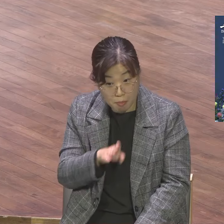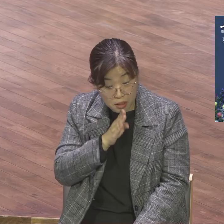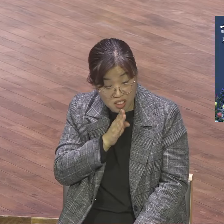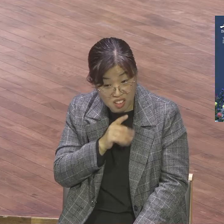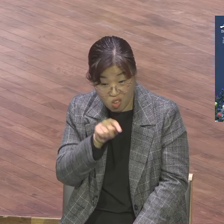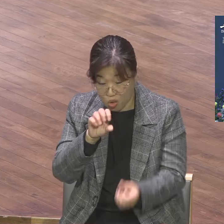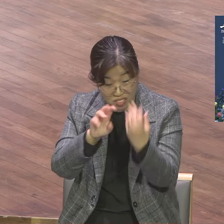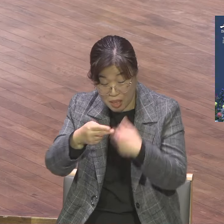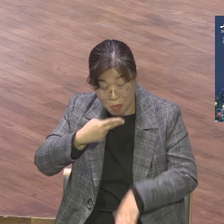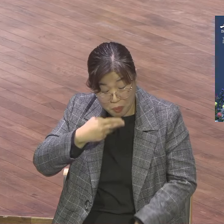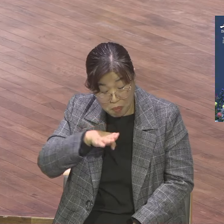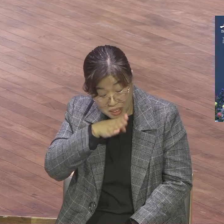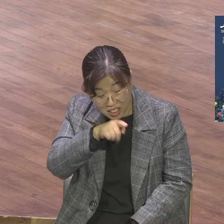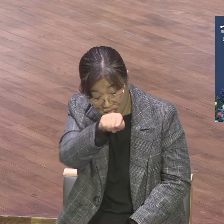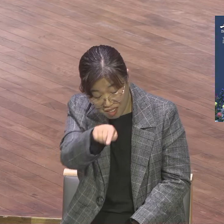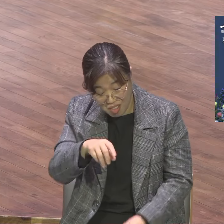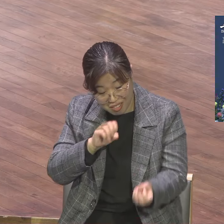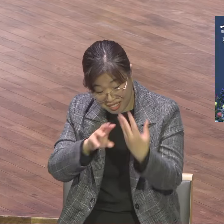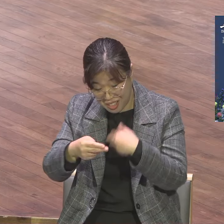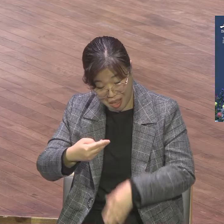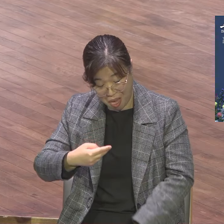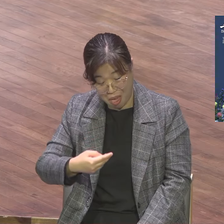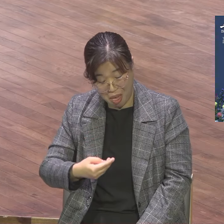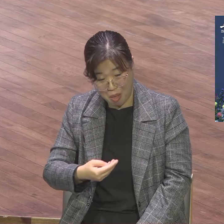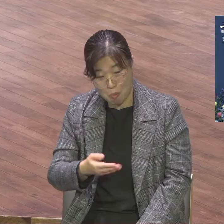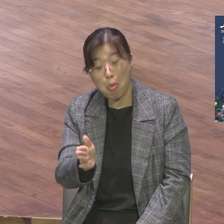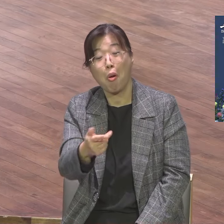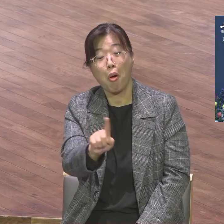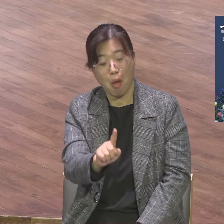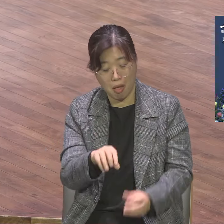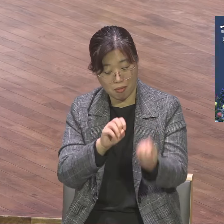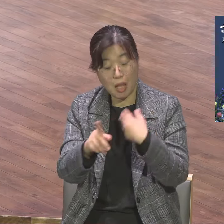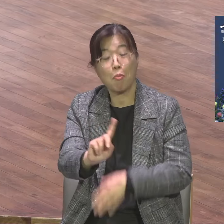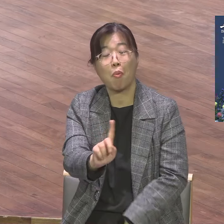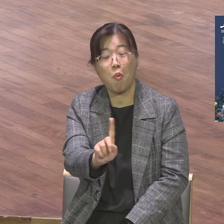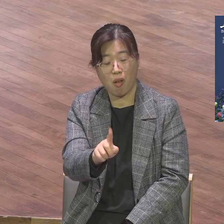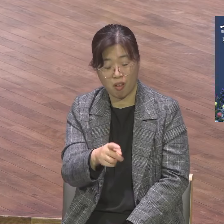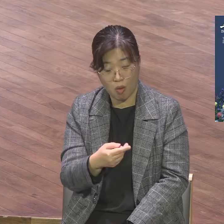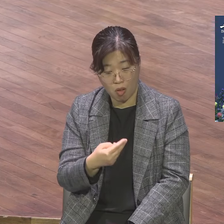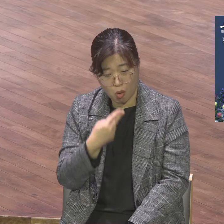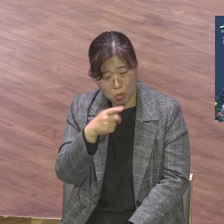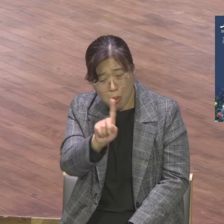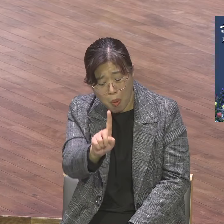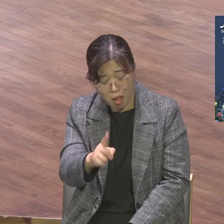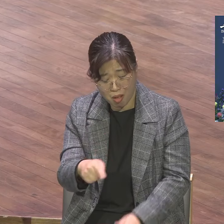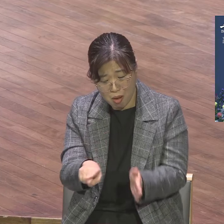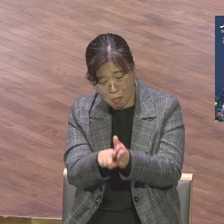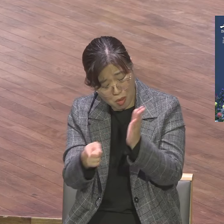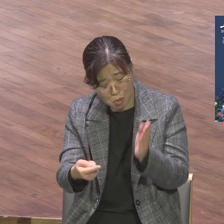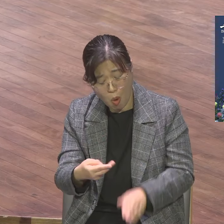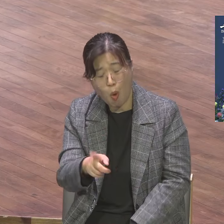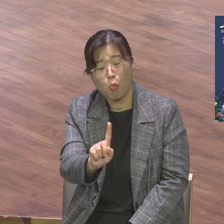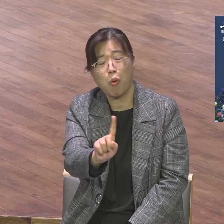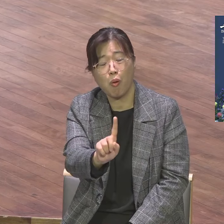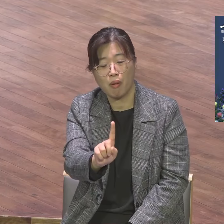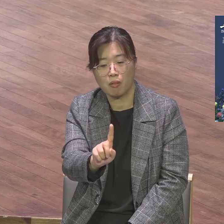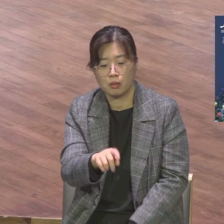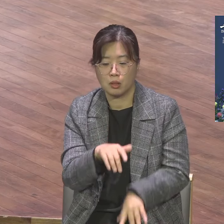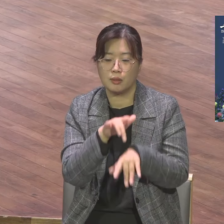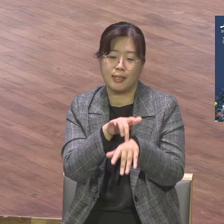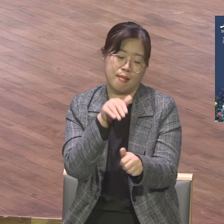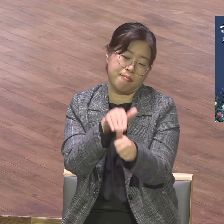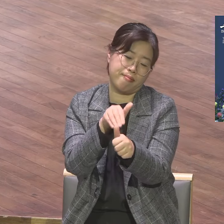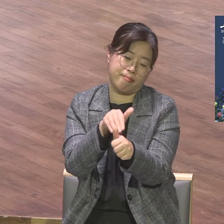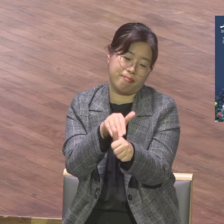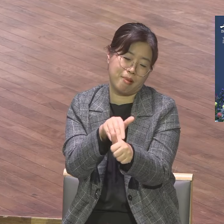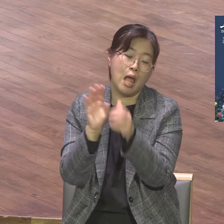부신앙하게 만들어서 힘 쫙 빼버리. 여러분 내가 왜 힘 빠지지? 왜 의욕이 없지? 내가 왜 이렇게 기도를 안 하지? 내가 왜